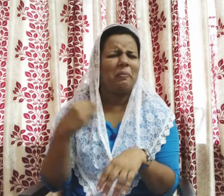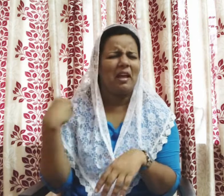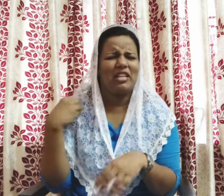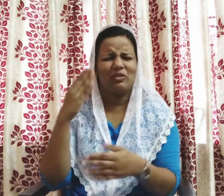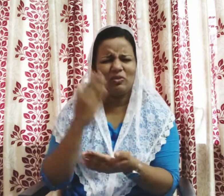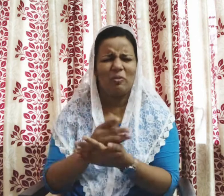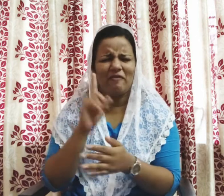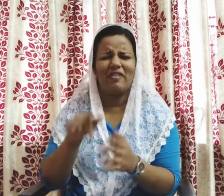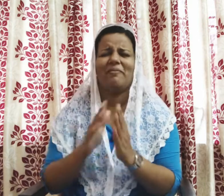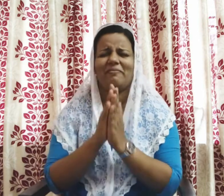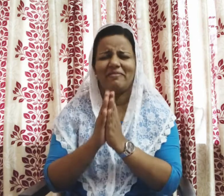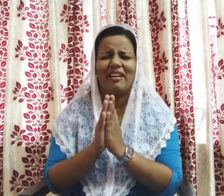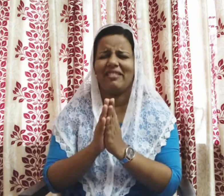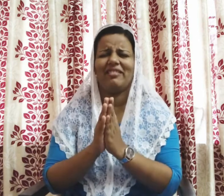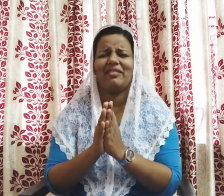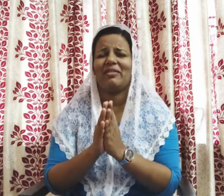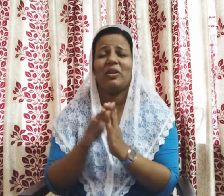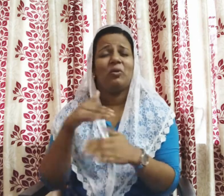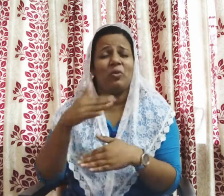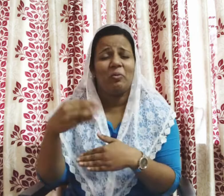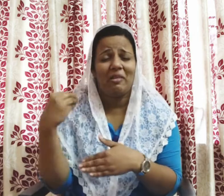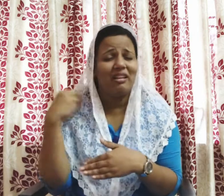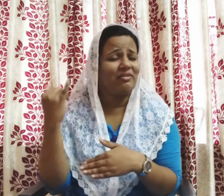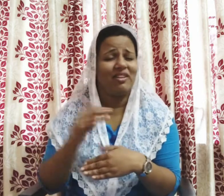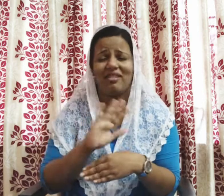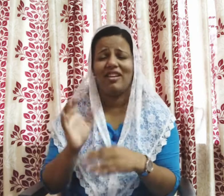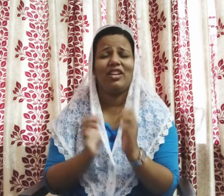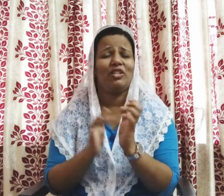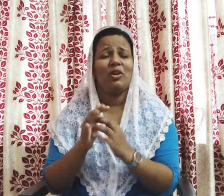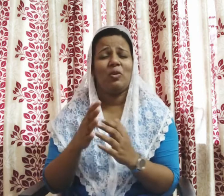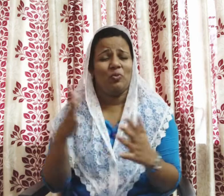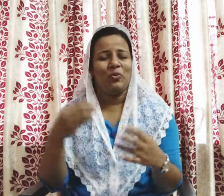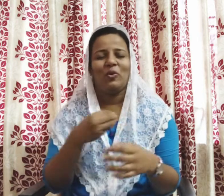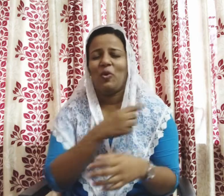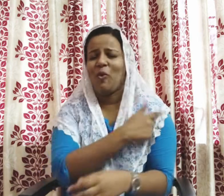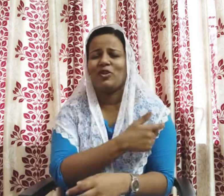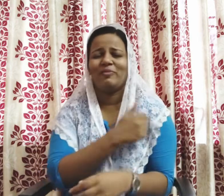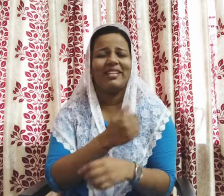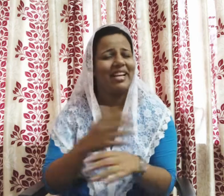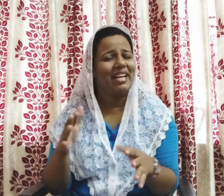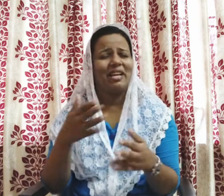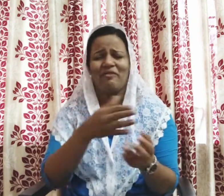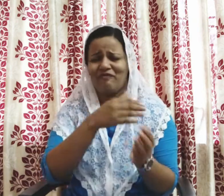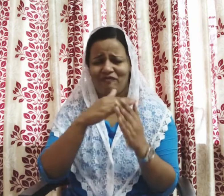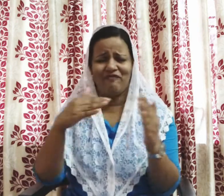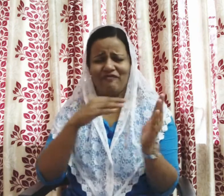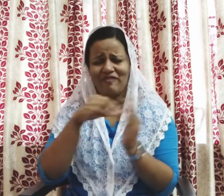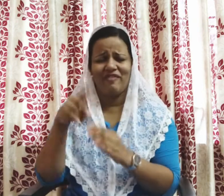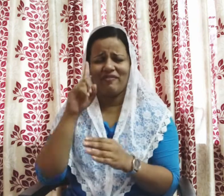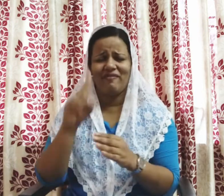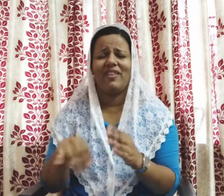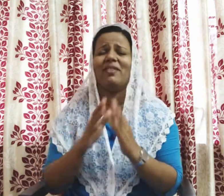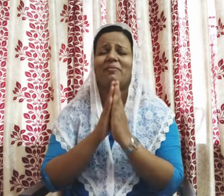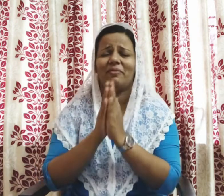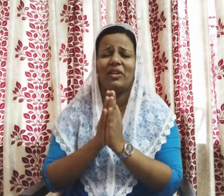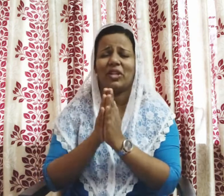ഉണ്ടാകാതെ കർത്താവ് സൂക്ഷിക്കുന്നതിനായിട്ട് സ്തോത്രം. പൂർണ്ണ ആരോഗ്യത്തോടെ അവർക്ക് ഹോസ്പിറ്റലിൽ നിന്ന് പുറത്തു വരുവാൻ കർത്താവ് സഹായിക്കണം. പ്രത്യേകിച്ച് കർത്താവെ,